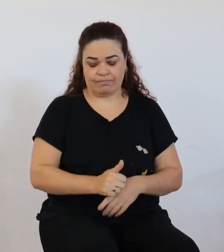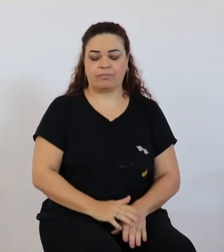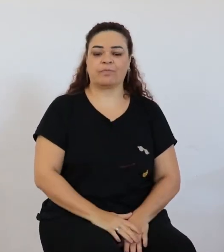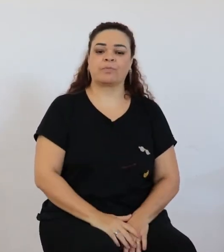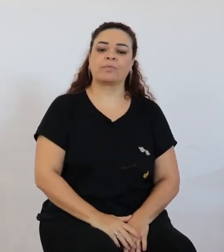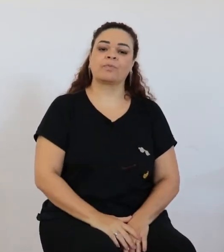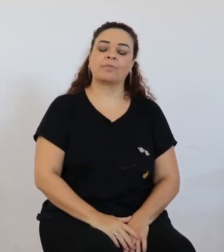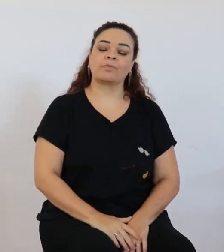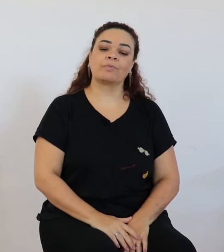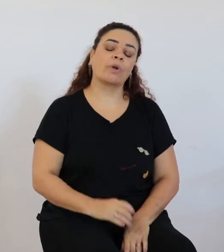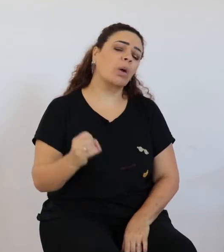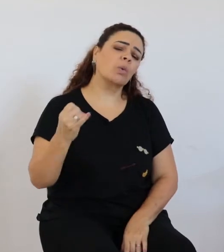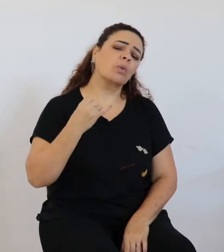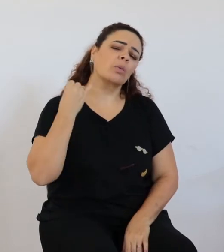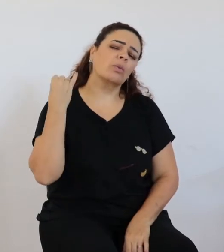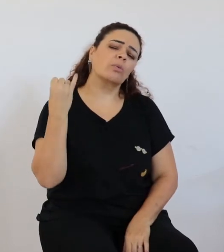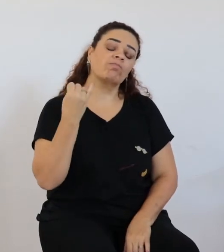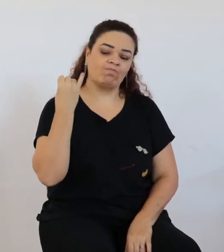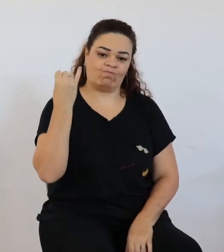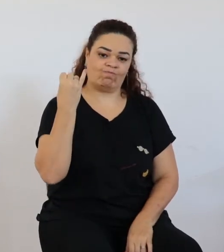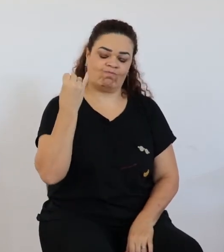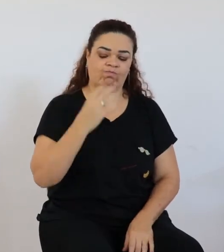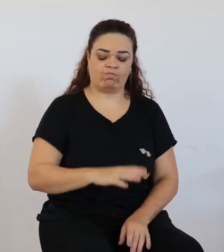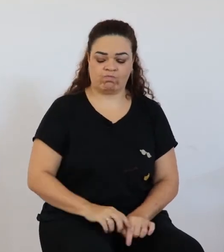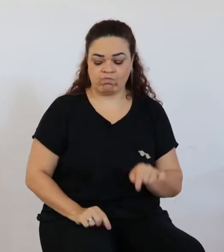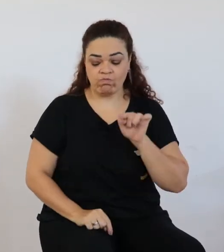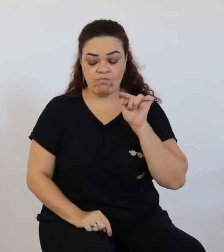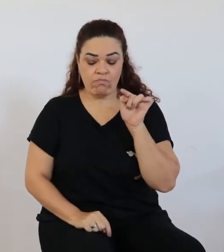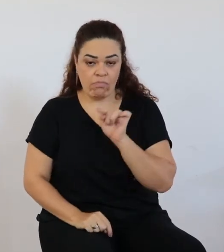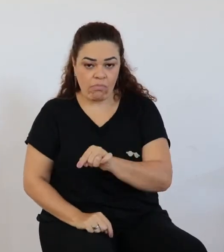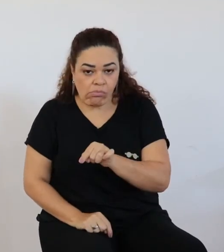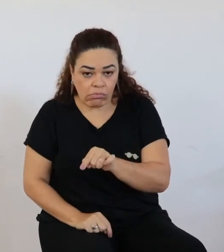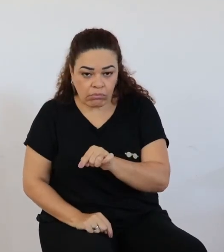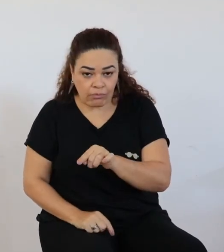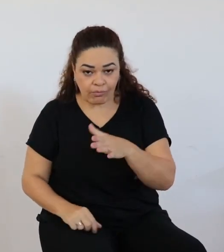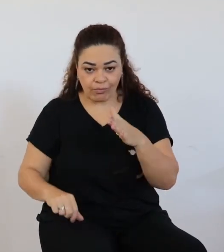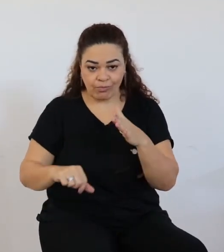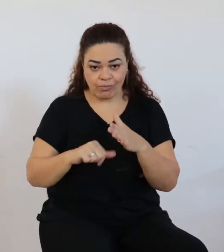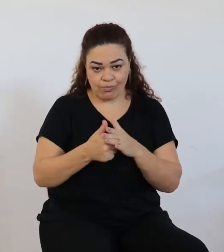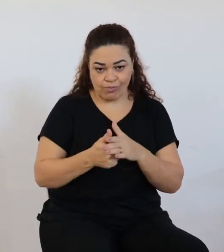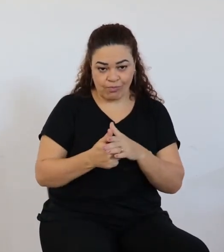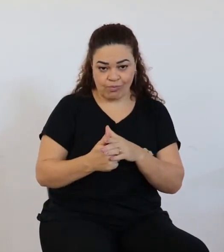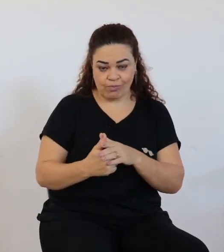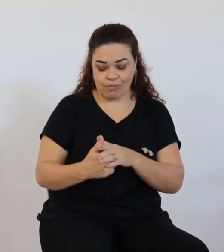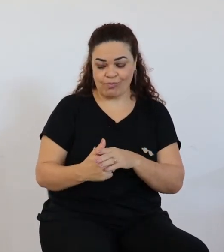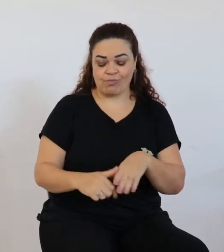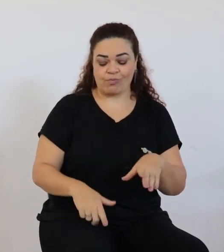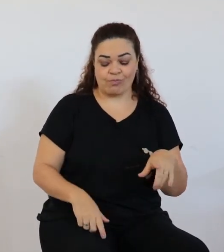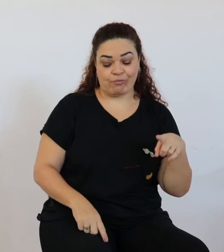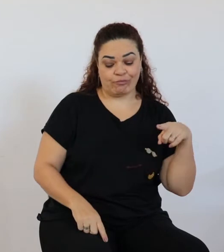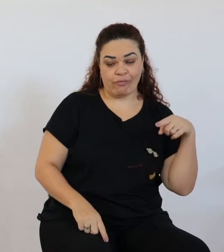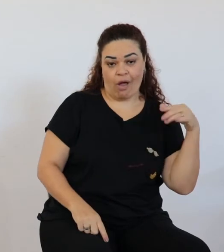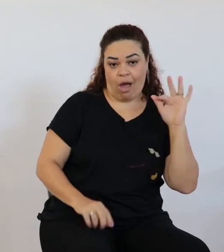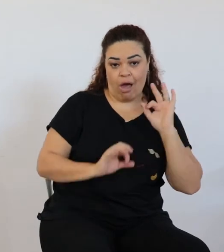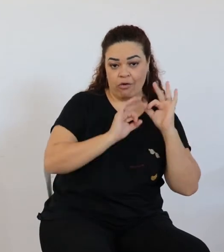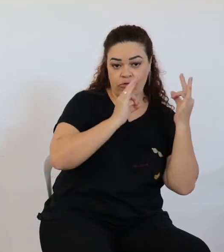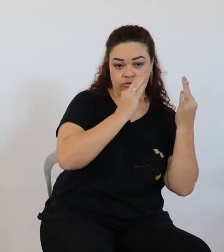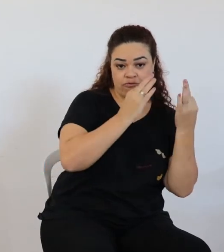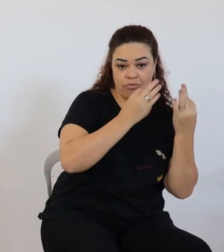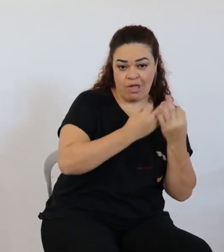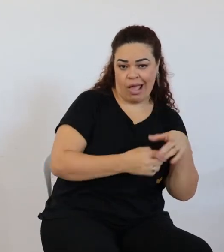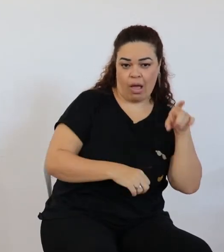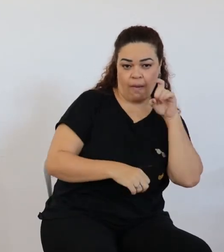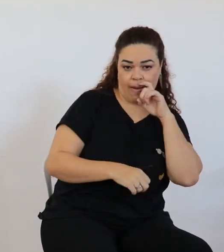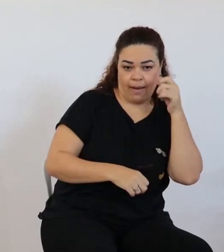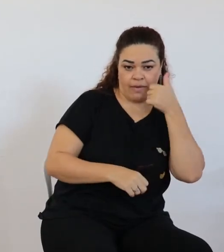E aí, o que é importante para a criança falar bem? Primeira coisa, a gente falar corretamente com a criança, né? Muitos